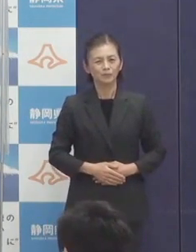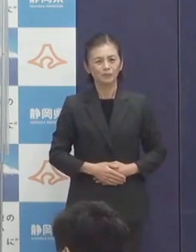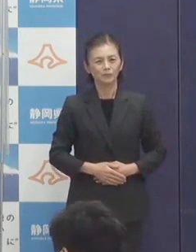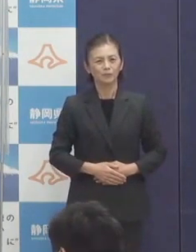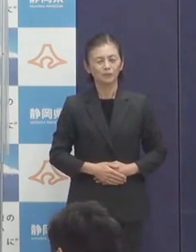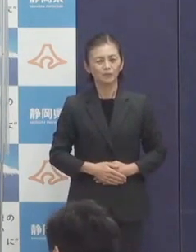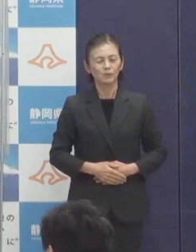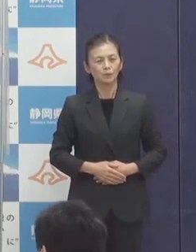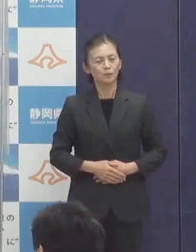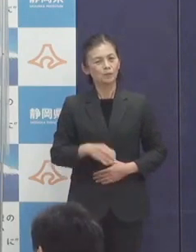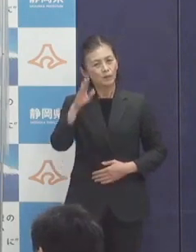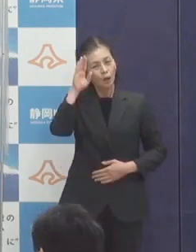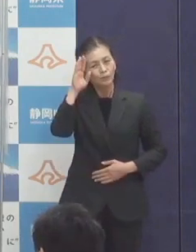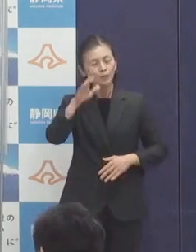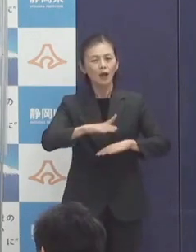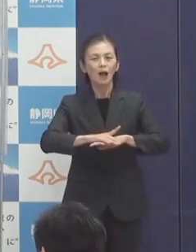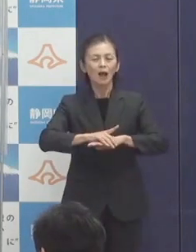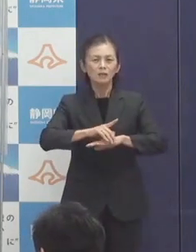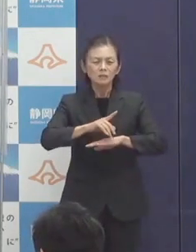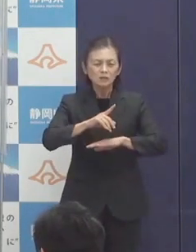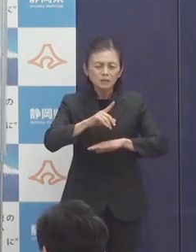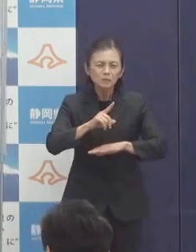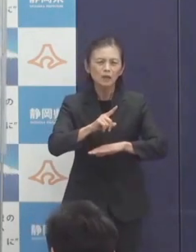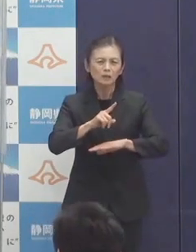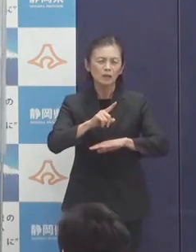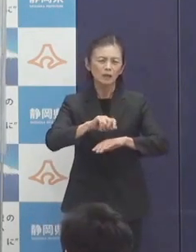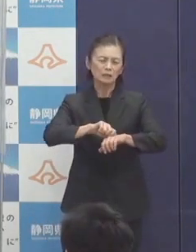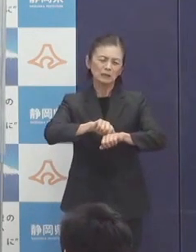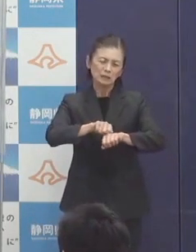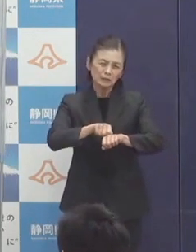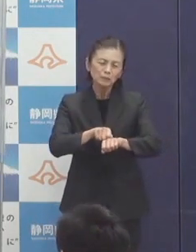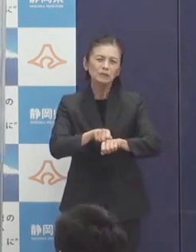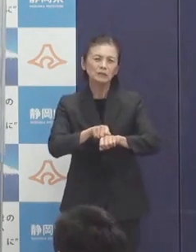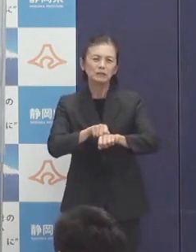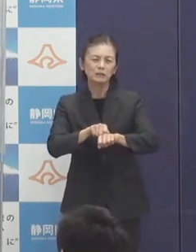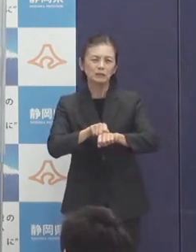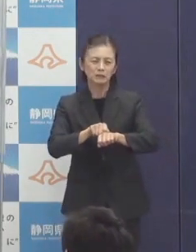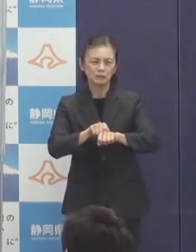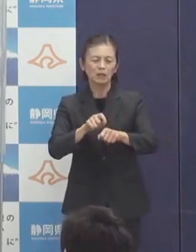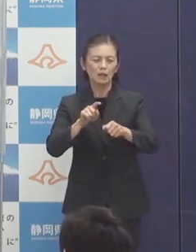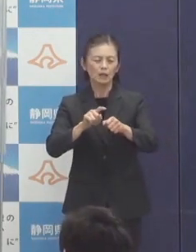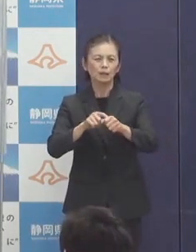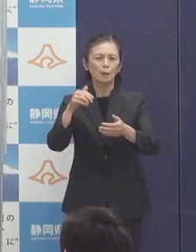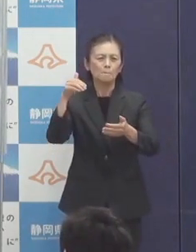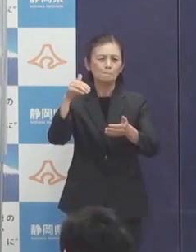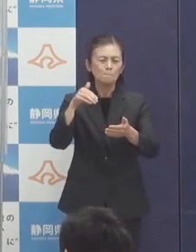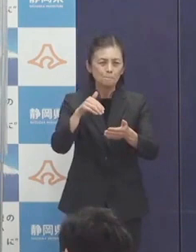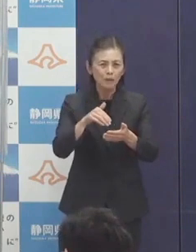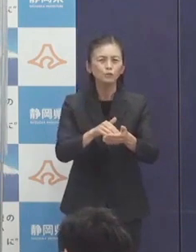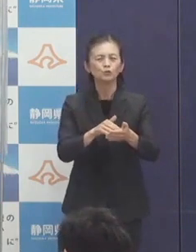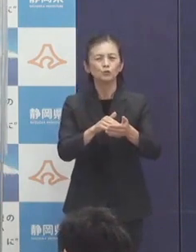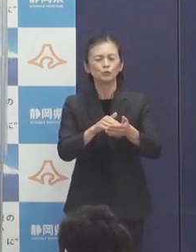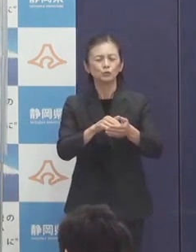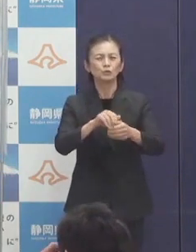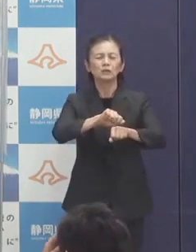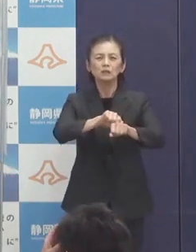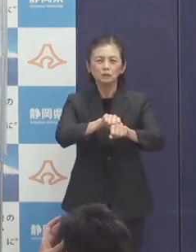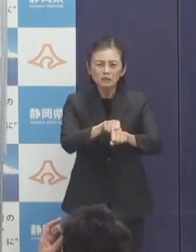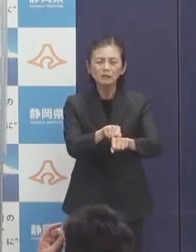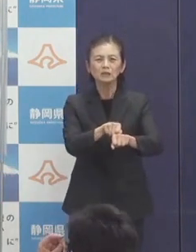おそらく初めて極めて厳しい年末を迎えられ、また厳し